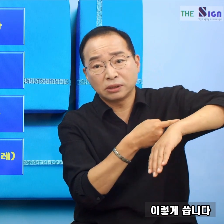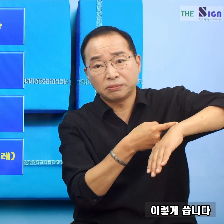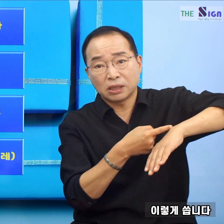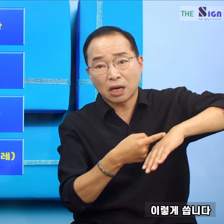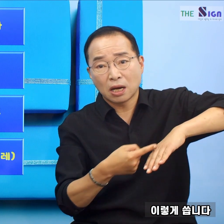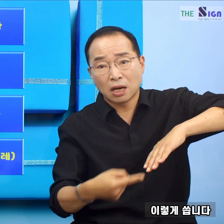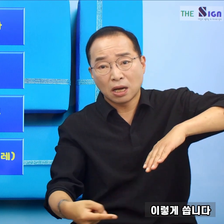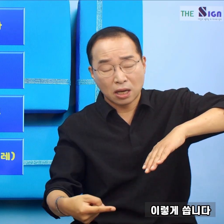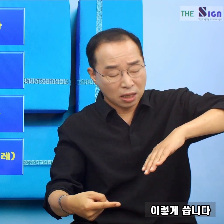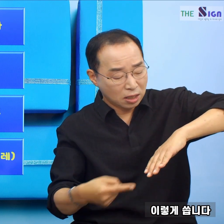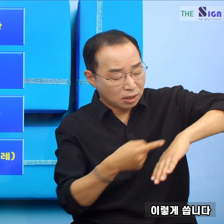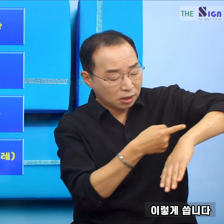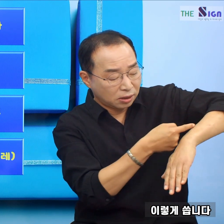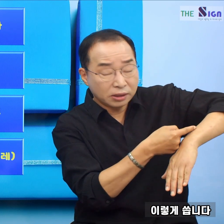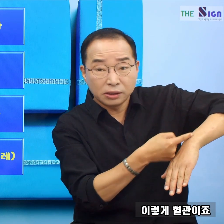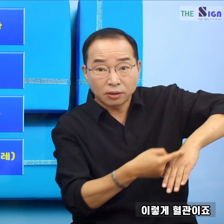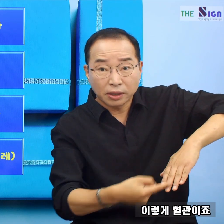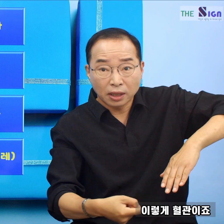씁니다. 이렇게.